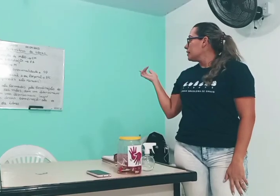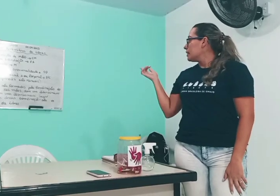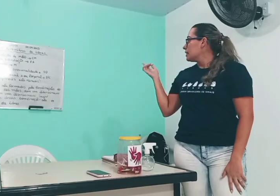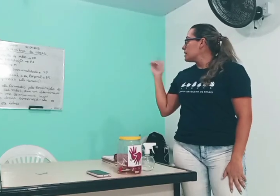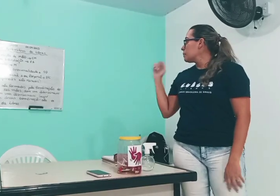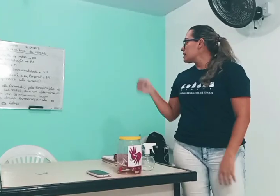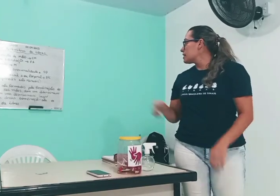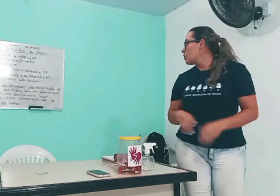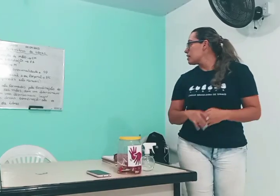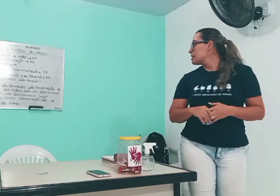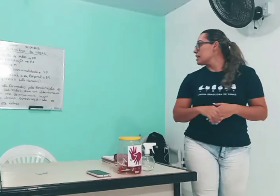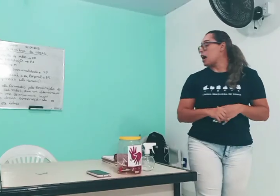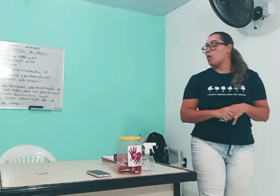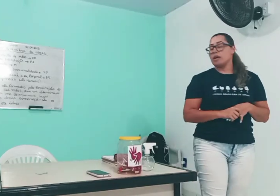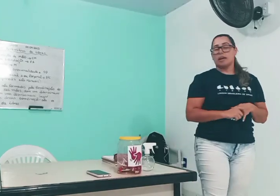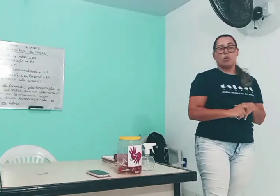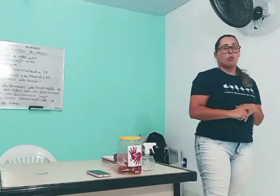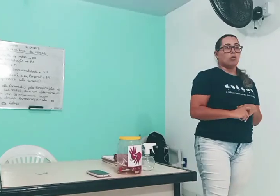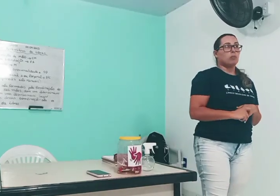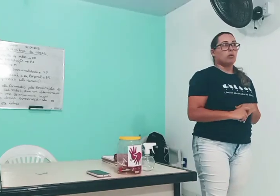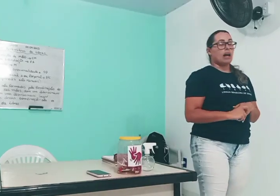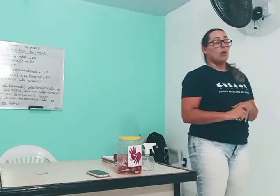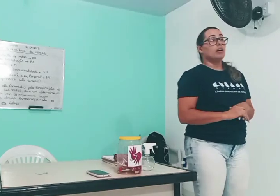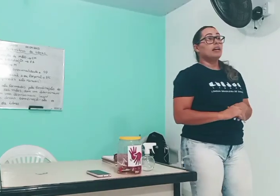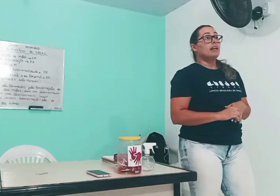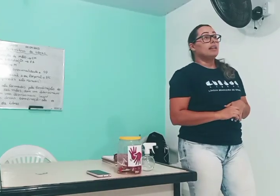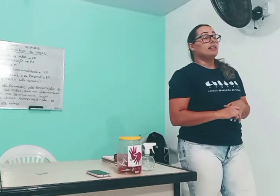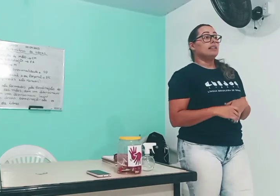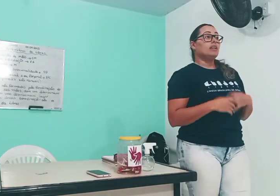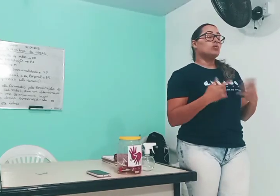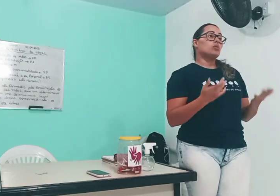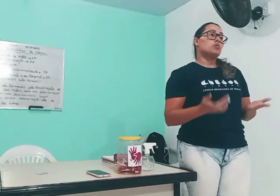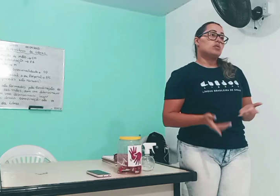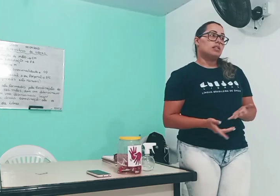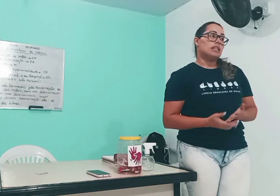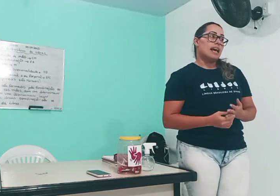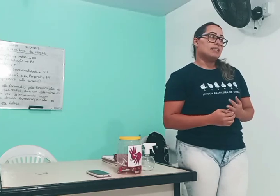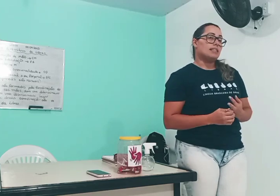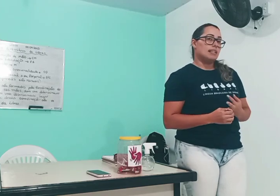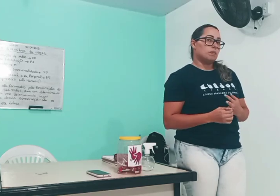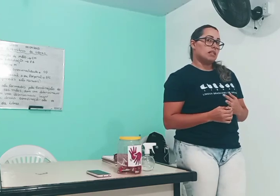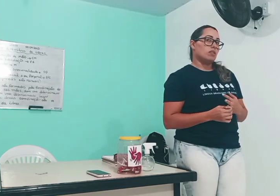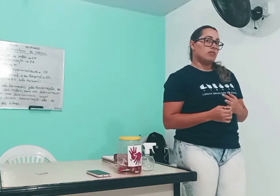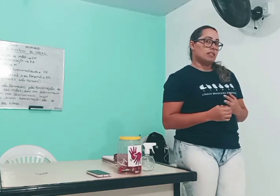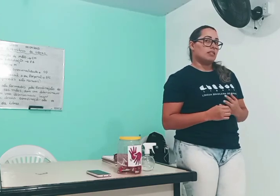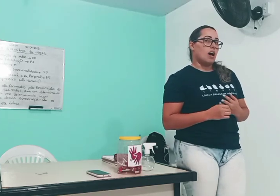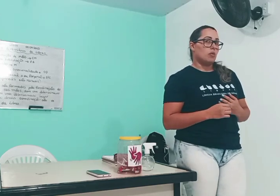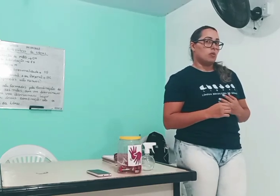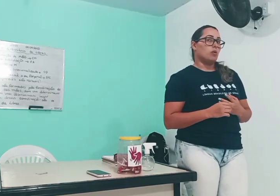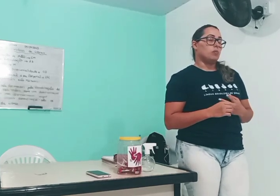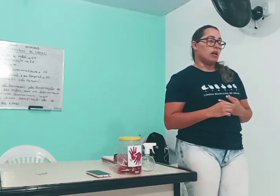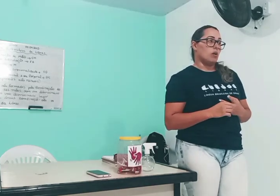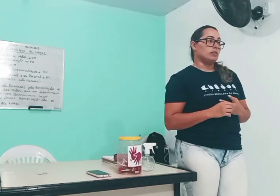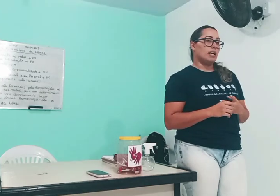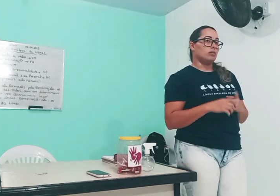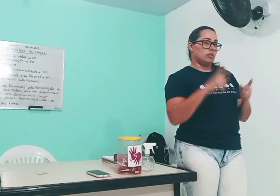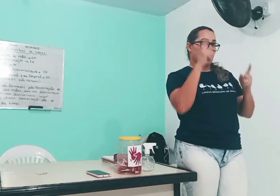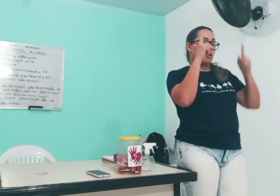E expressão facial e ou corporal. Nem todos os sinais têm expressão facial e ou corporal, né? O sinal é